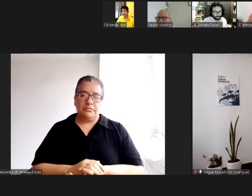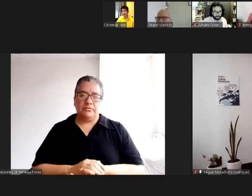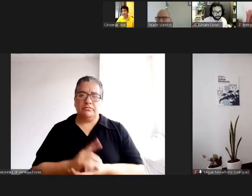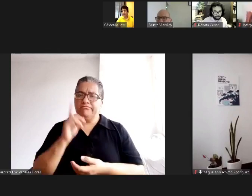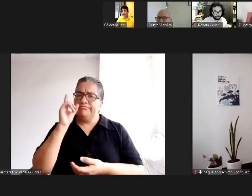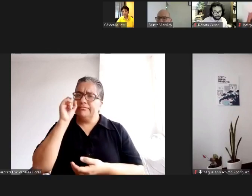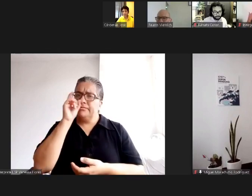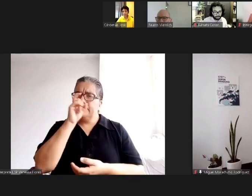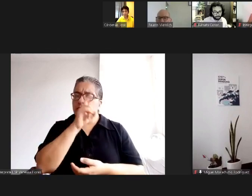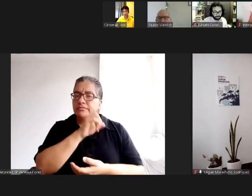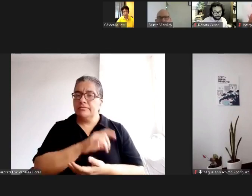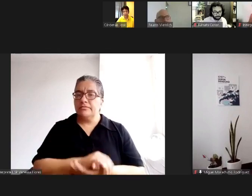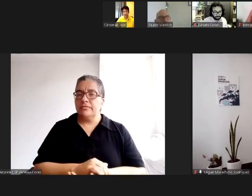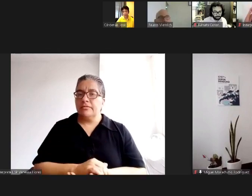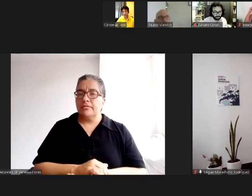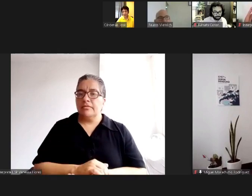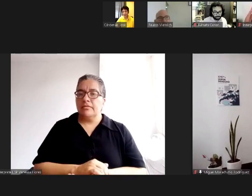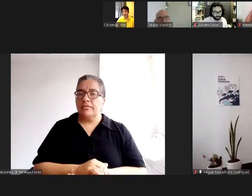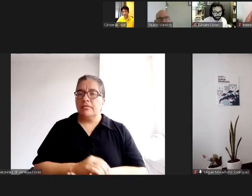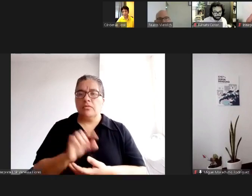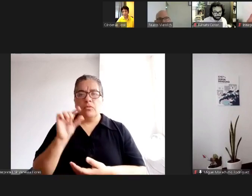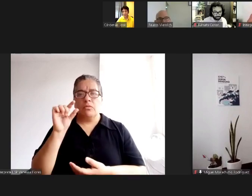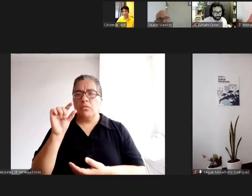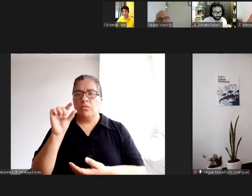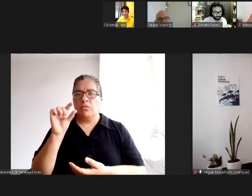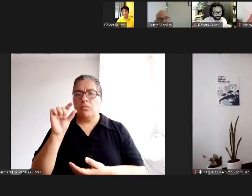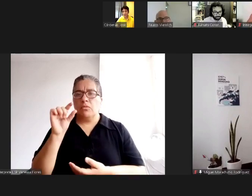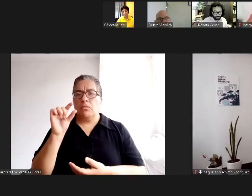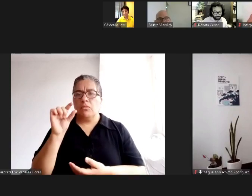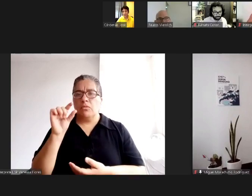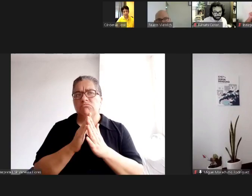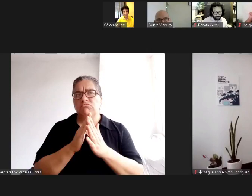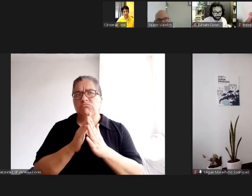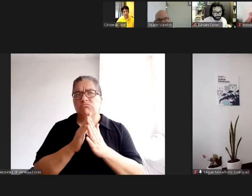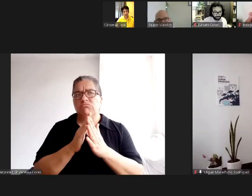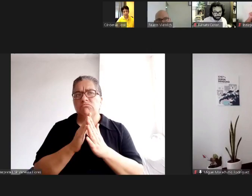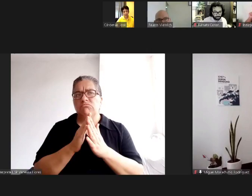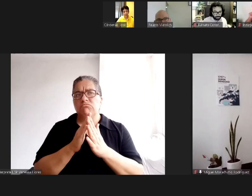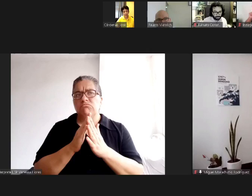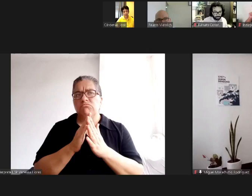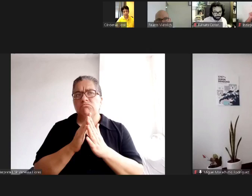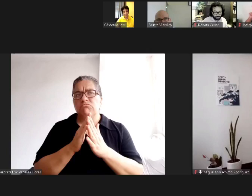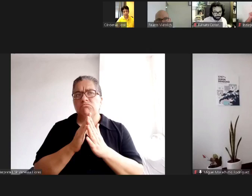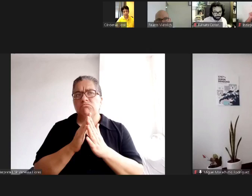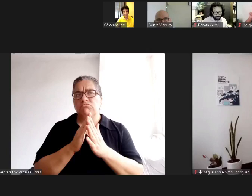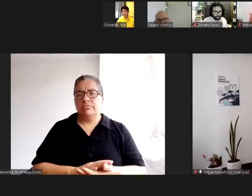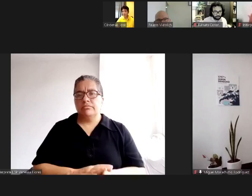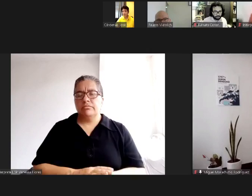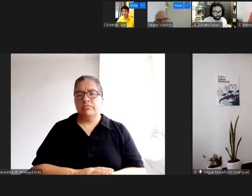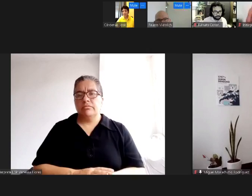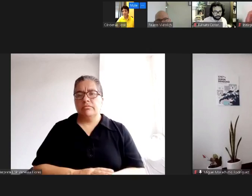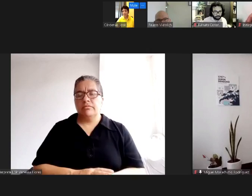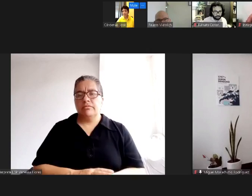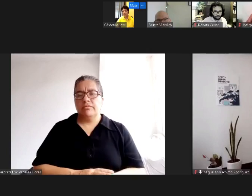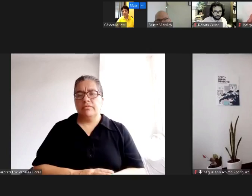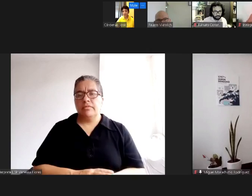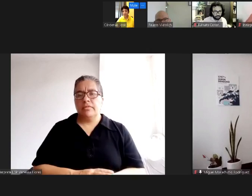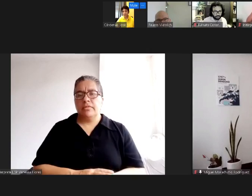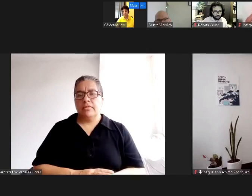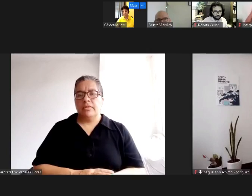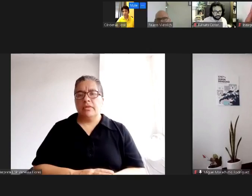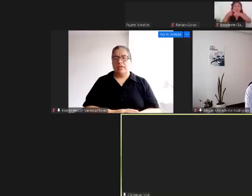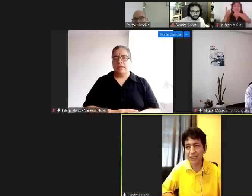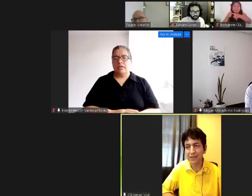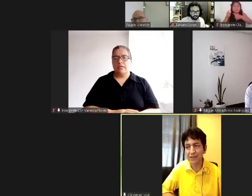que tienen por la poca cantidad de libros que hay para hacer campañas de mediación lectora con